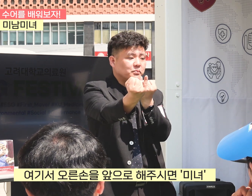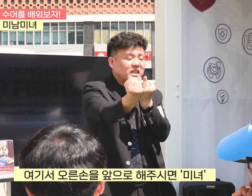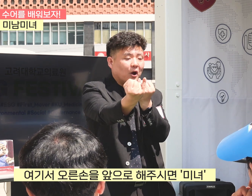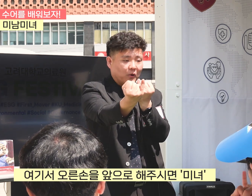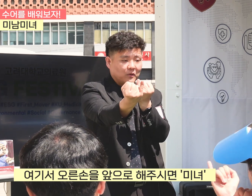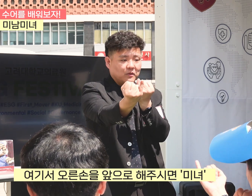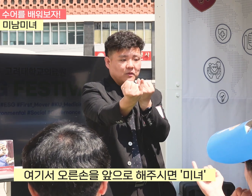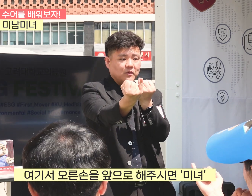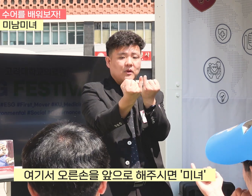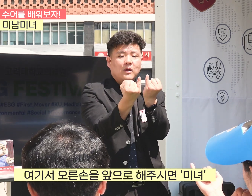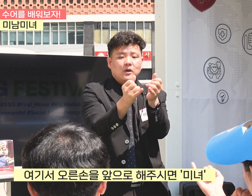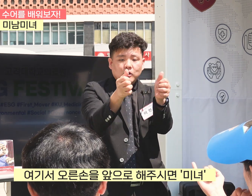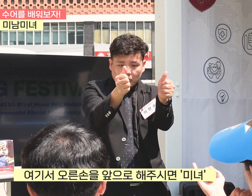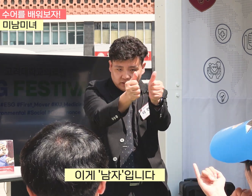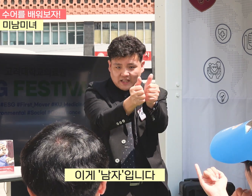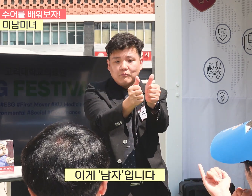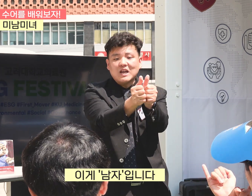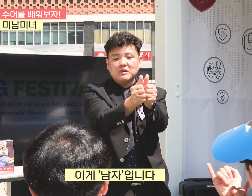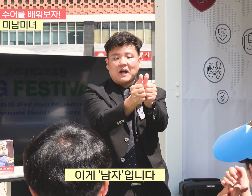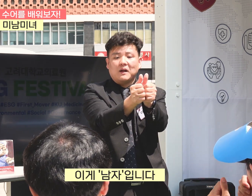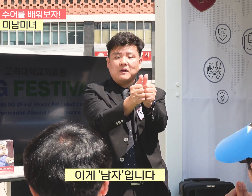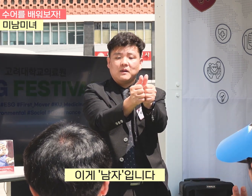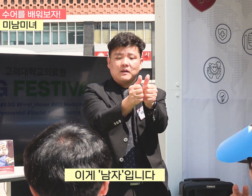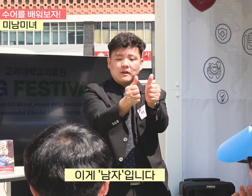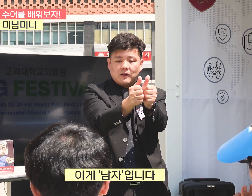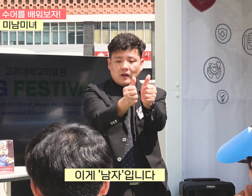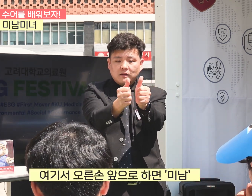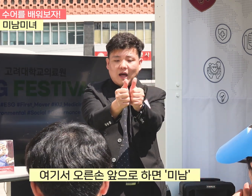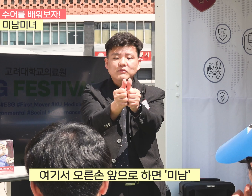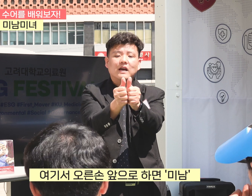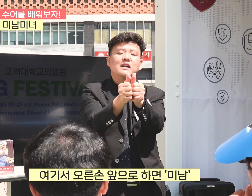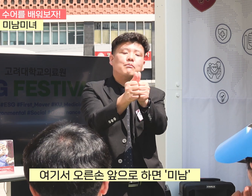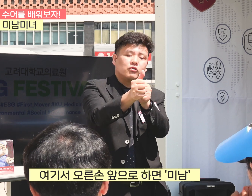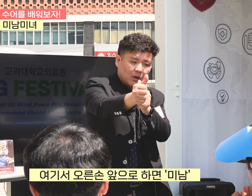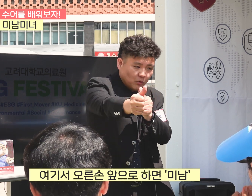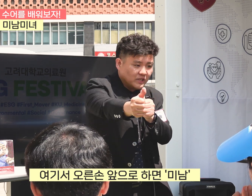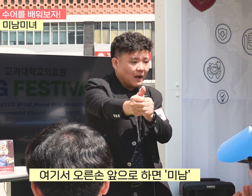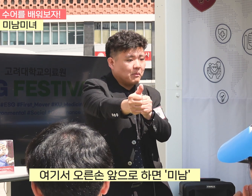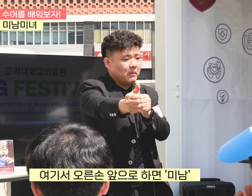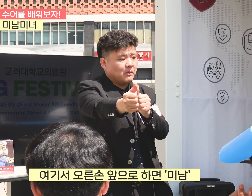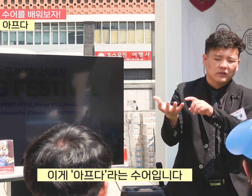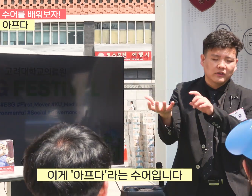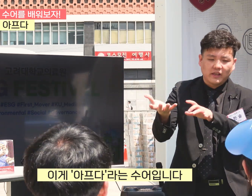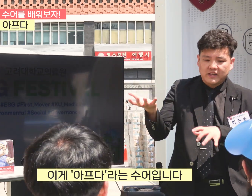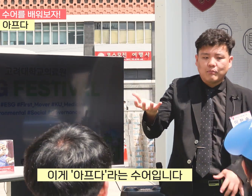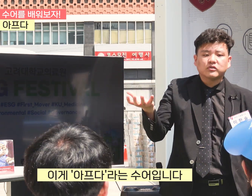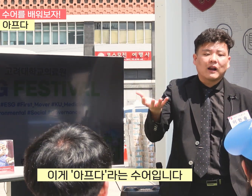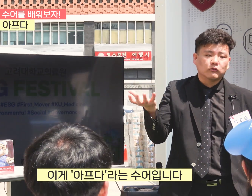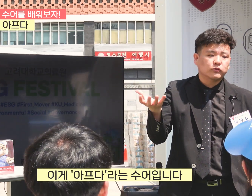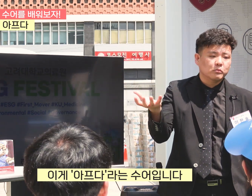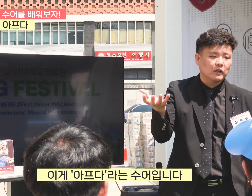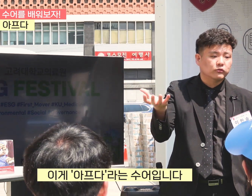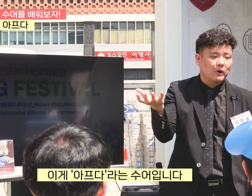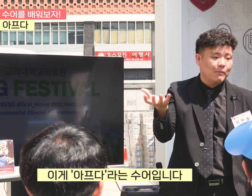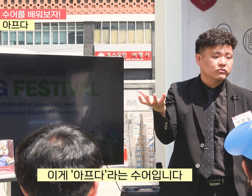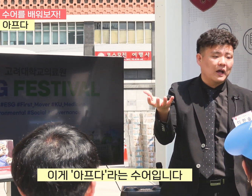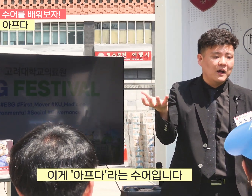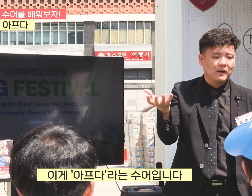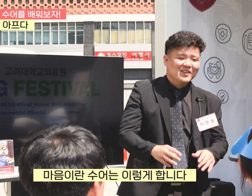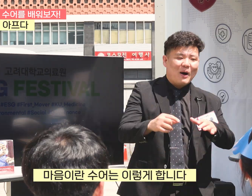미녀. 이게 남자입니다. 남자를 앞으로 하면 미남. 이게 이제 아프다라는 수호입니다. 수호. 아프다.